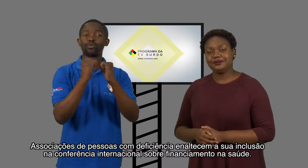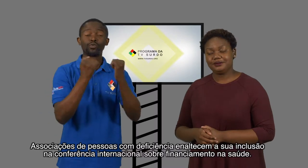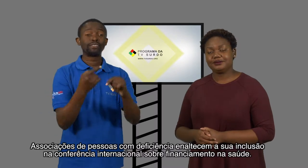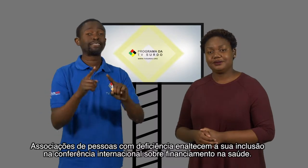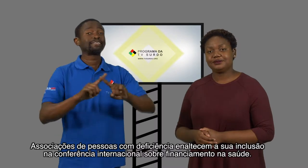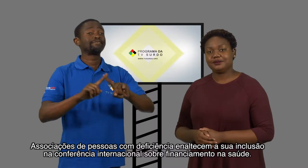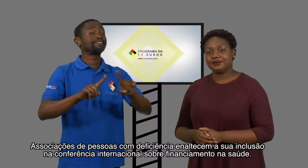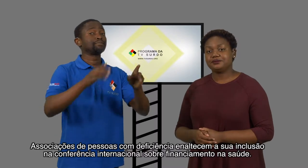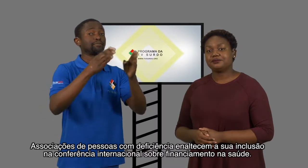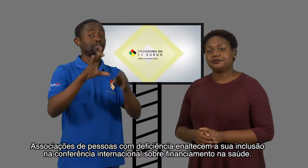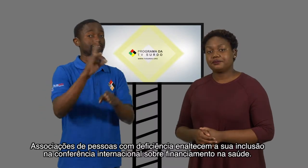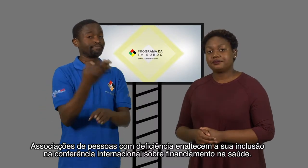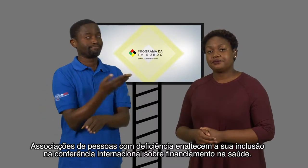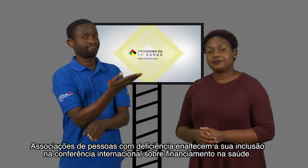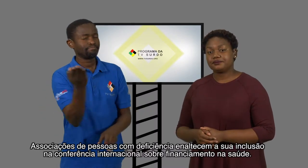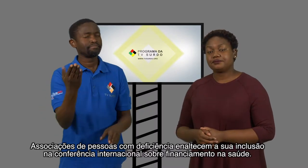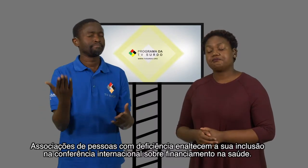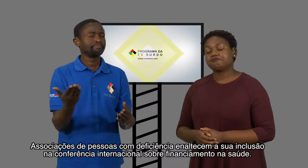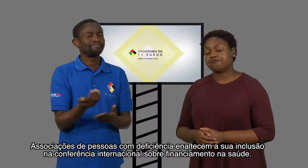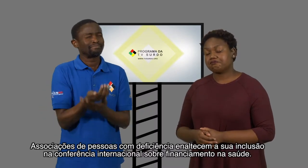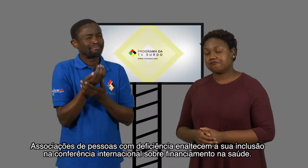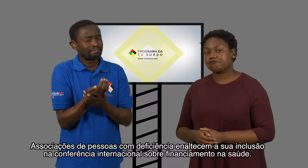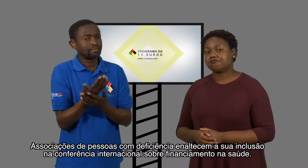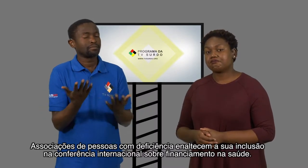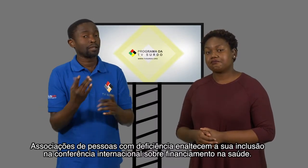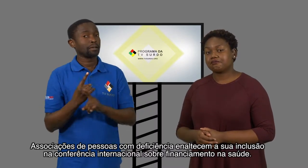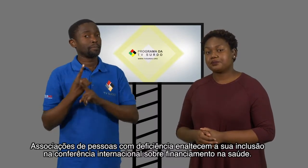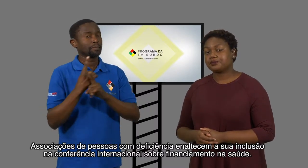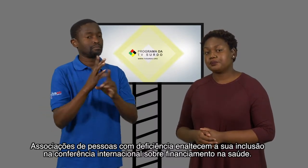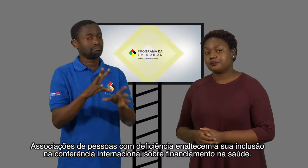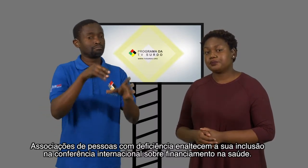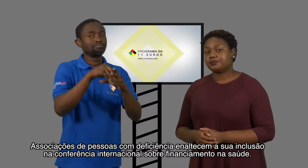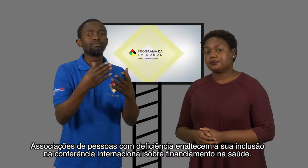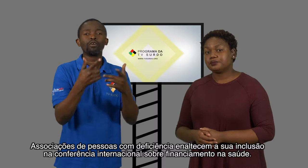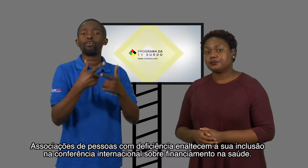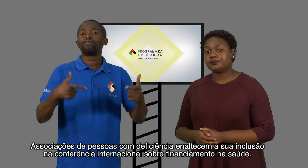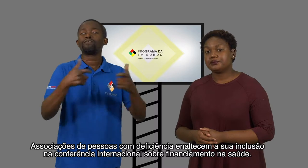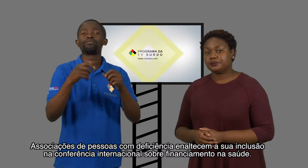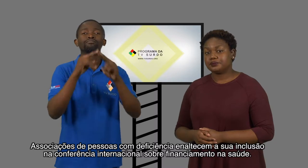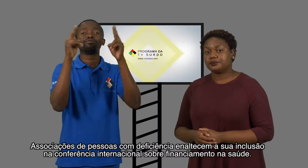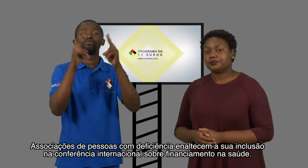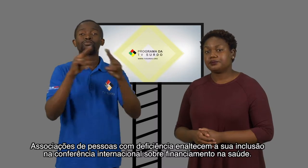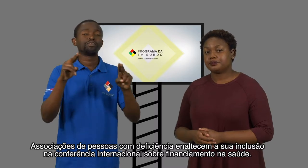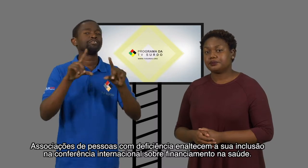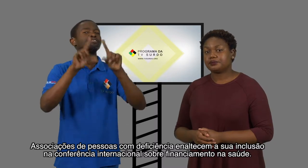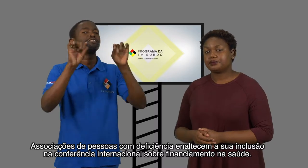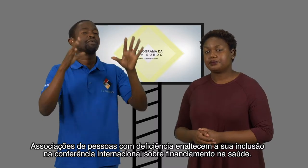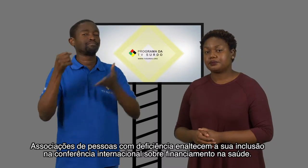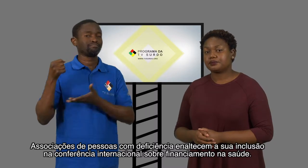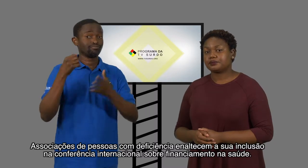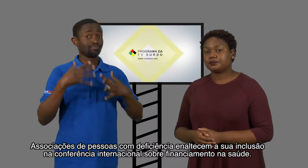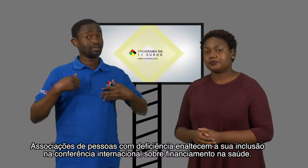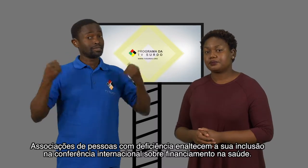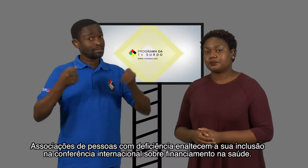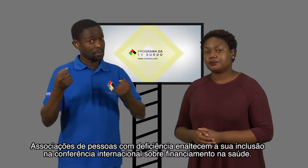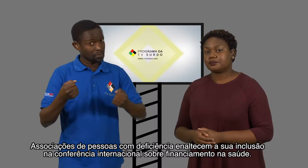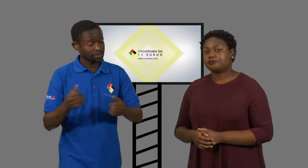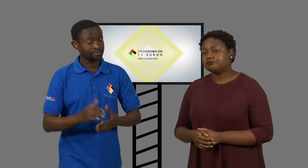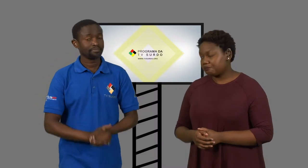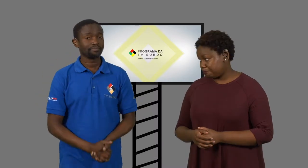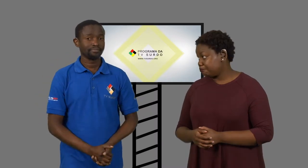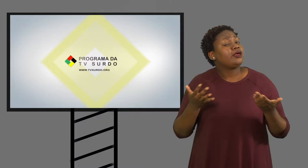Associações de pessoas com deficiência enaltecem a sua inclusão na Conferência Internacional sobre Financiamento